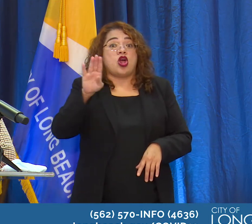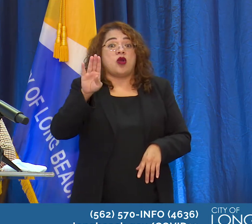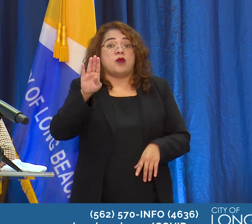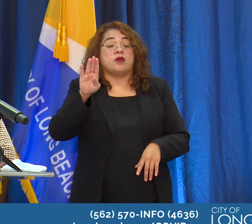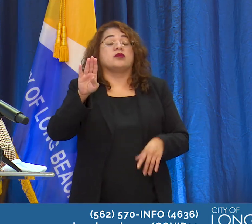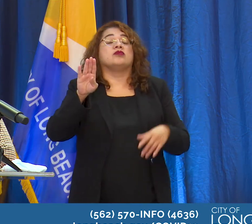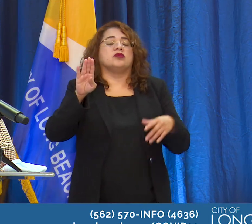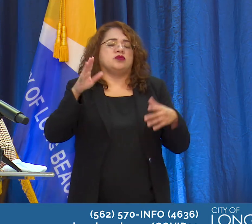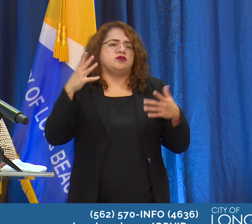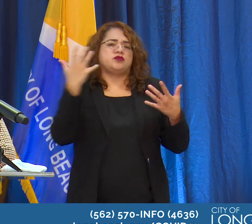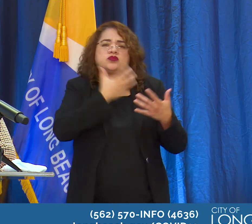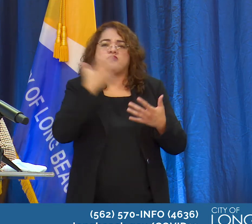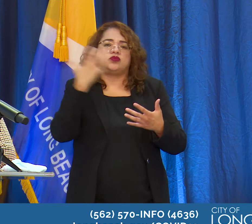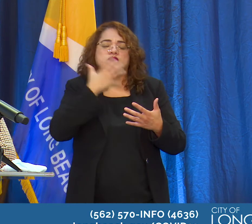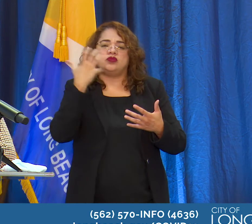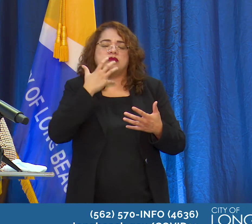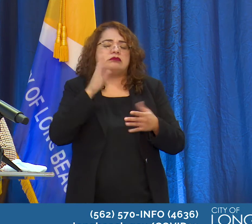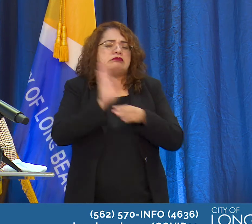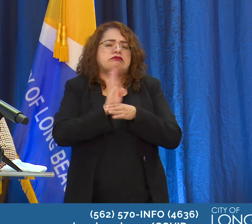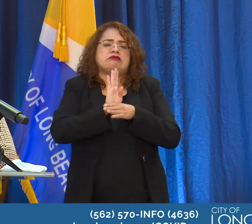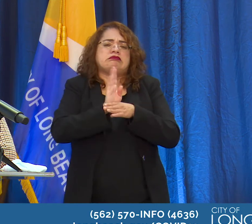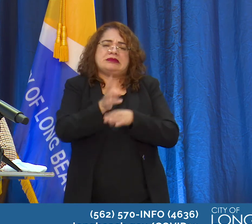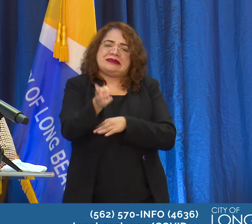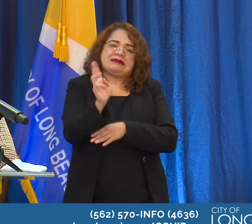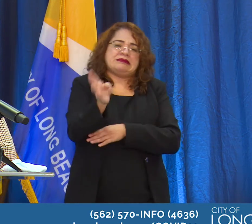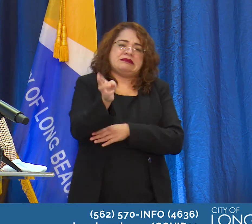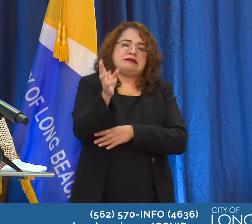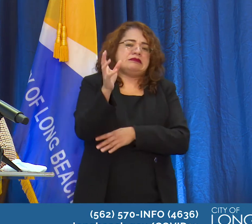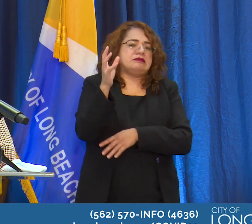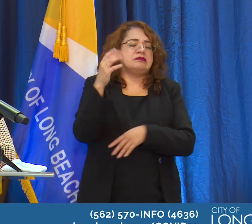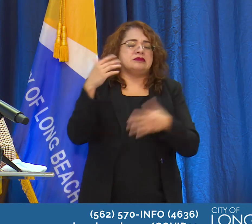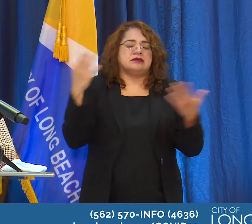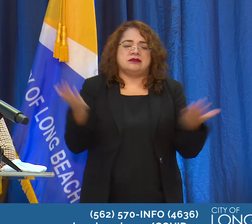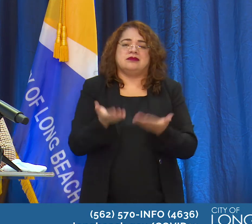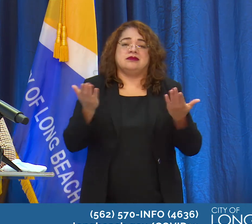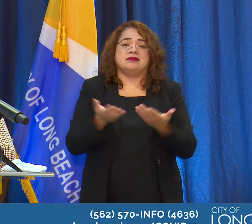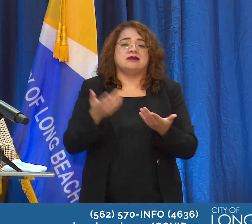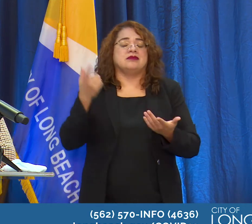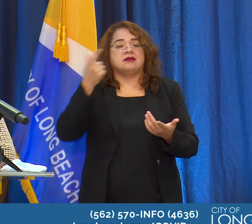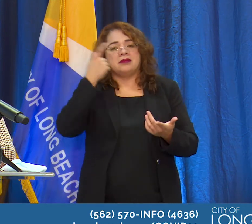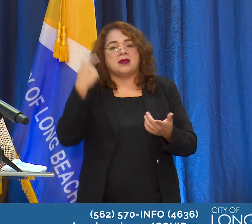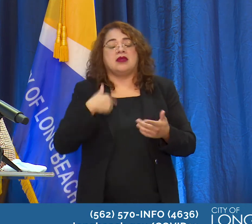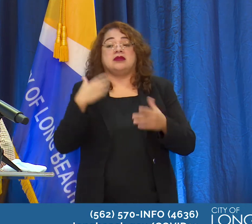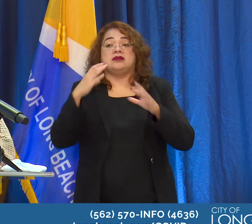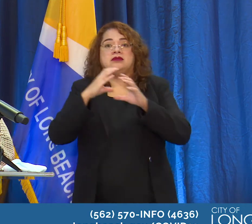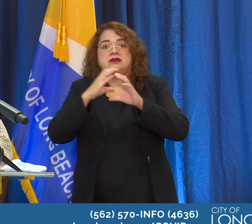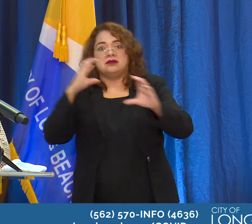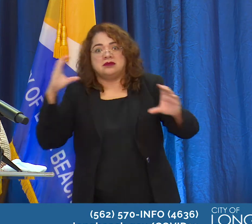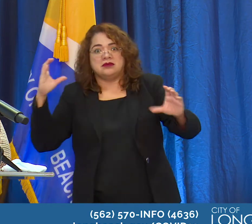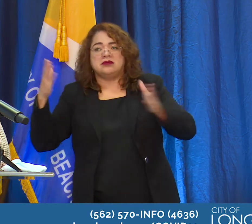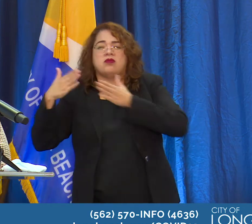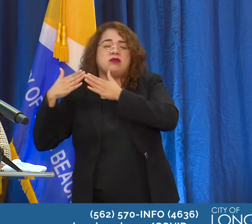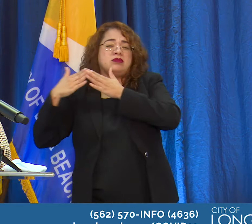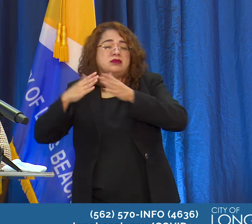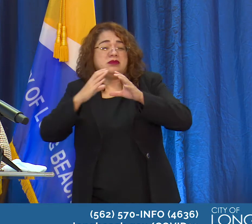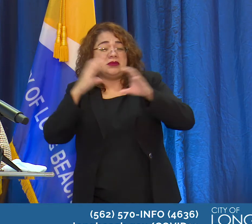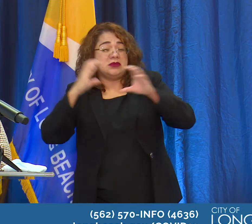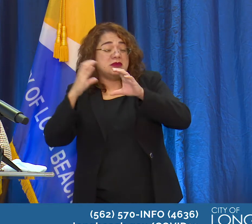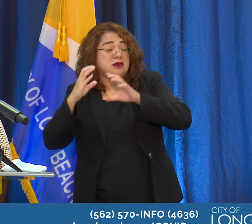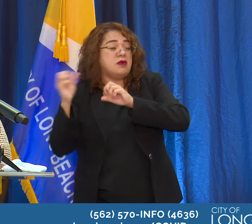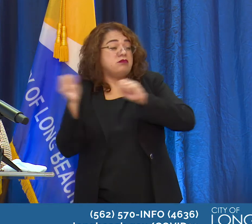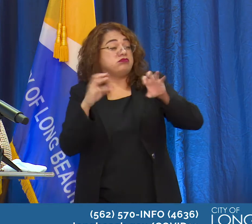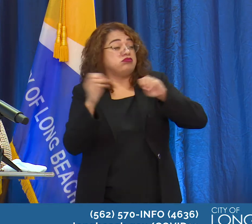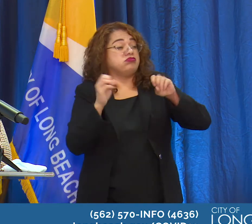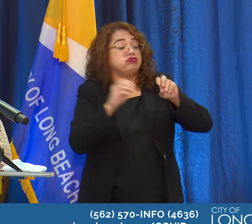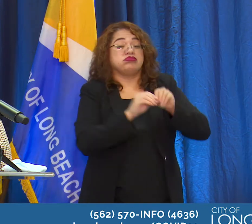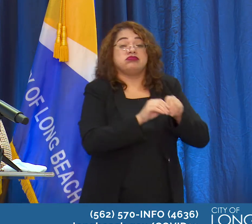de los Estados Unidos y es muy importante porque no solo surte a nuestra región, sino también a todos los Estados